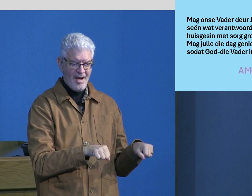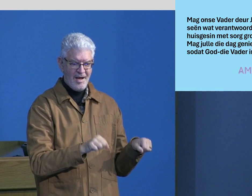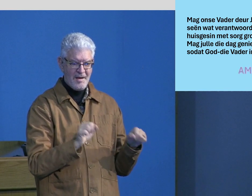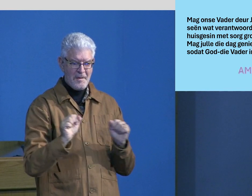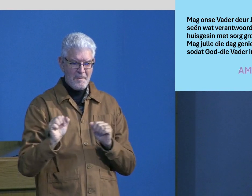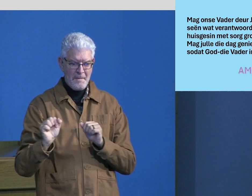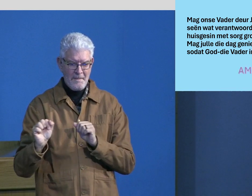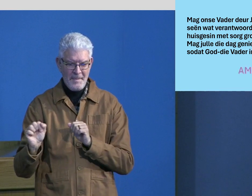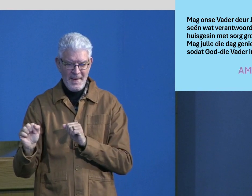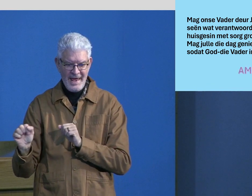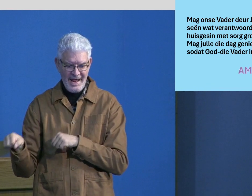Amen.